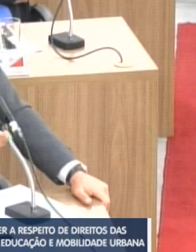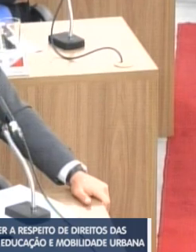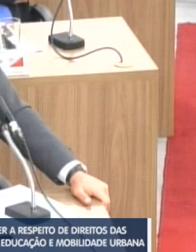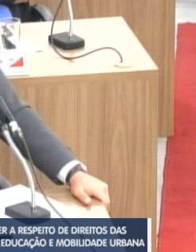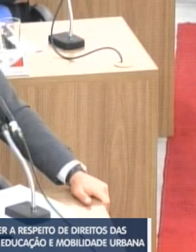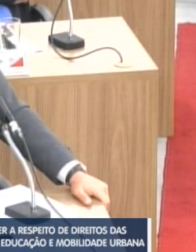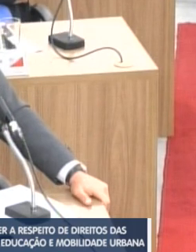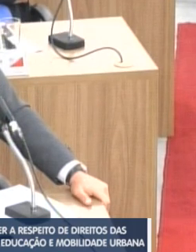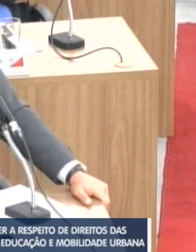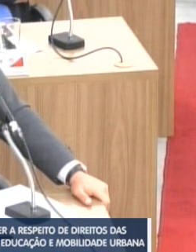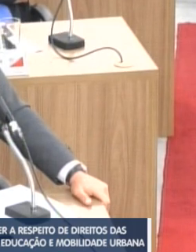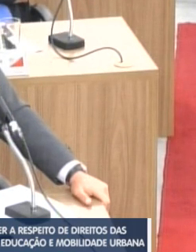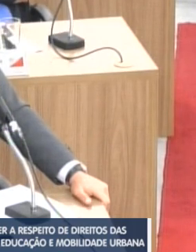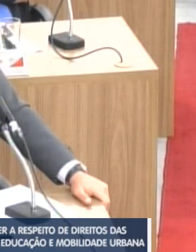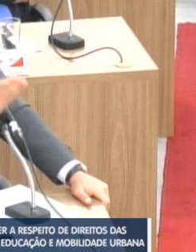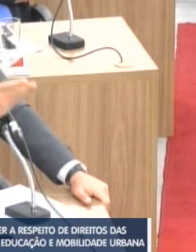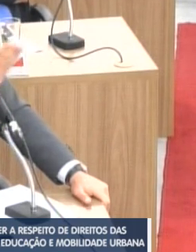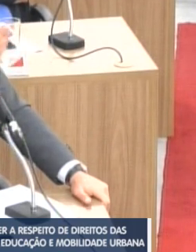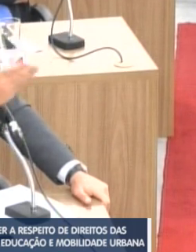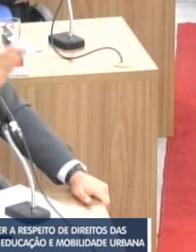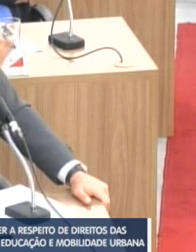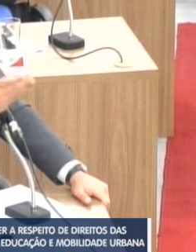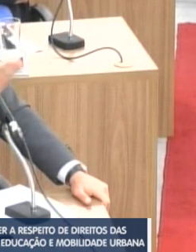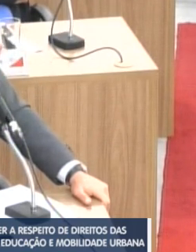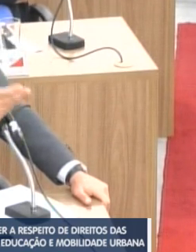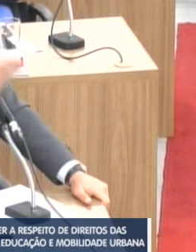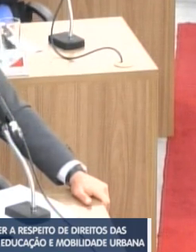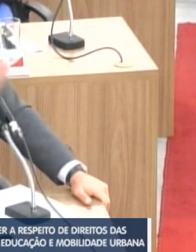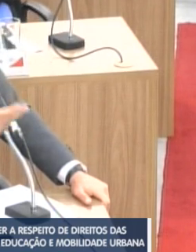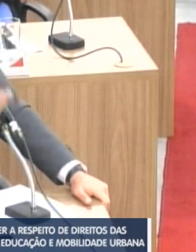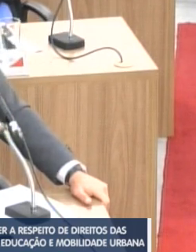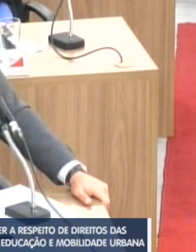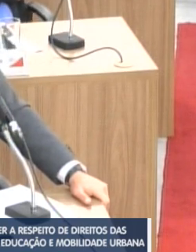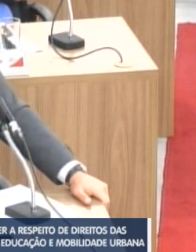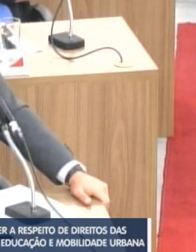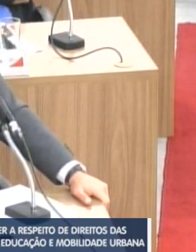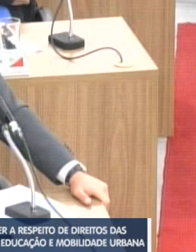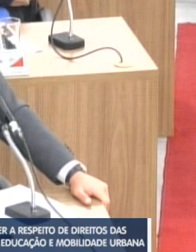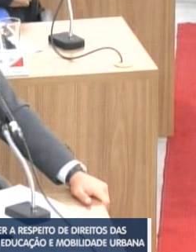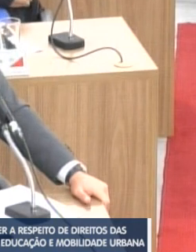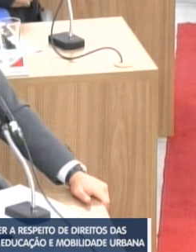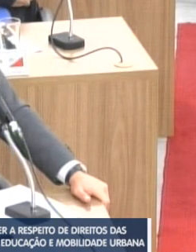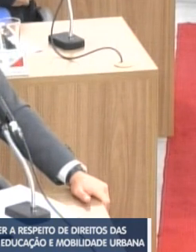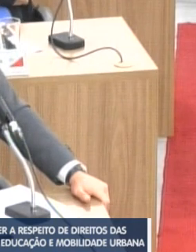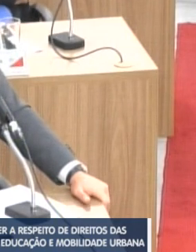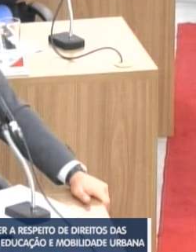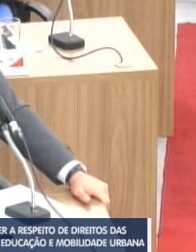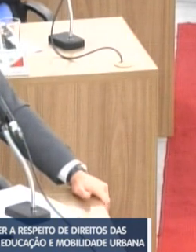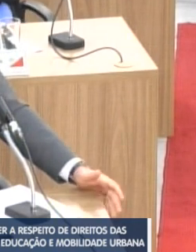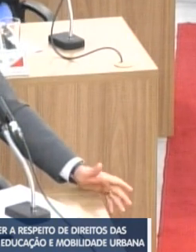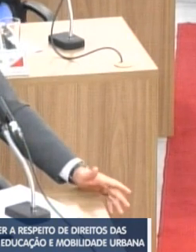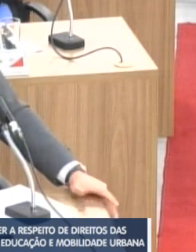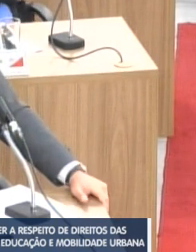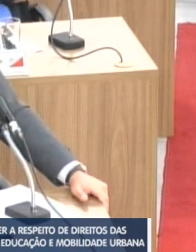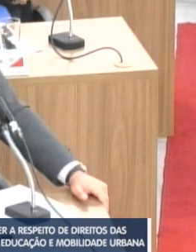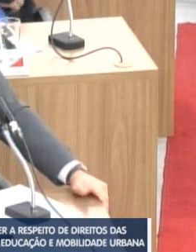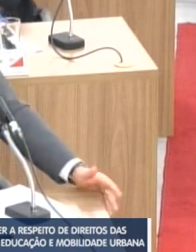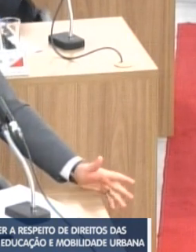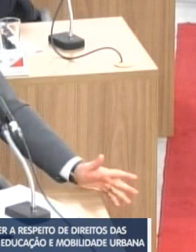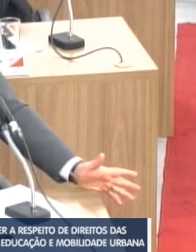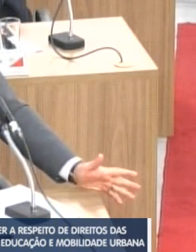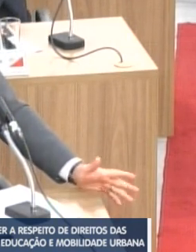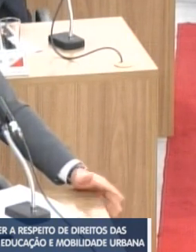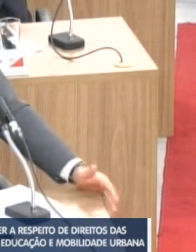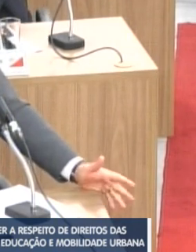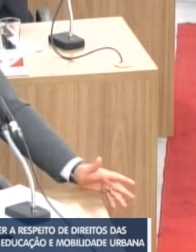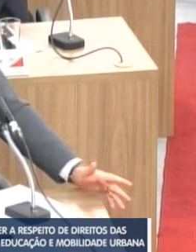pelo enfrentamento. Eu tenho um cunhado surdo, eu vivo essa situação que você vive também, e essa é a minha luta. Nós estamos aguardando aqui há 1 ano e meio